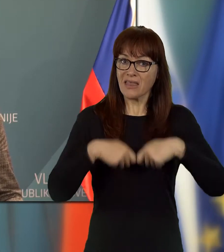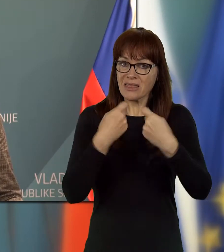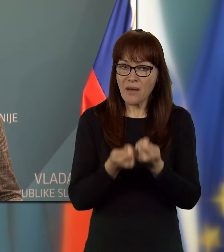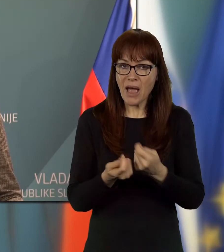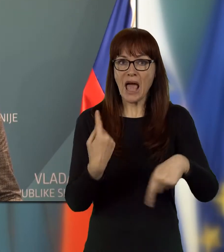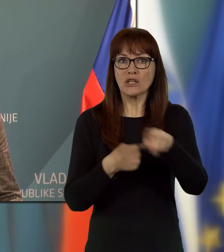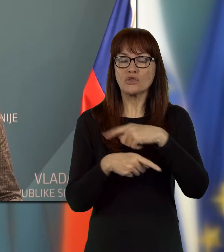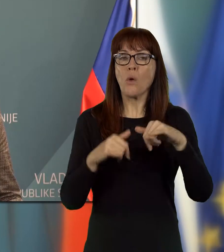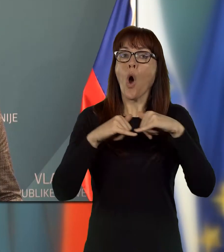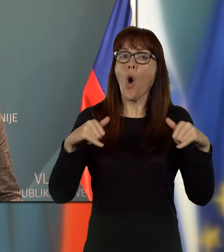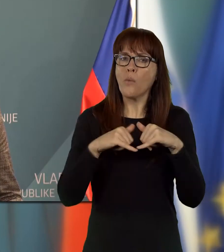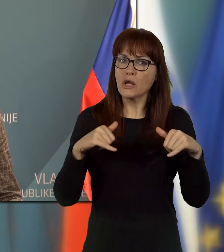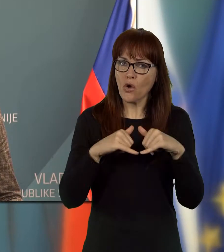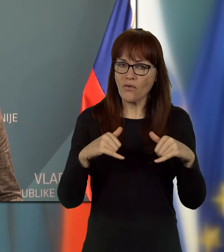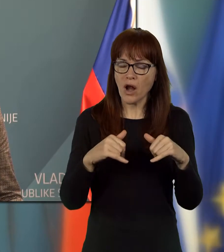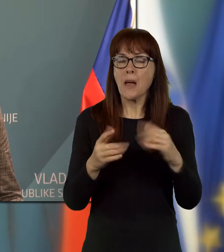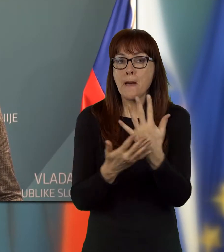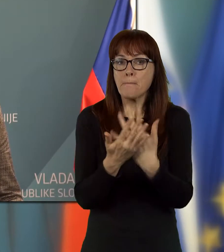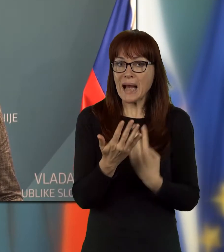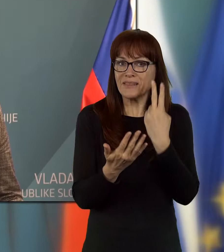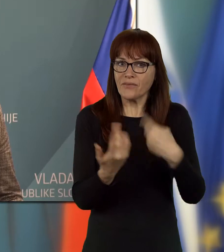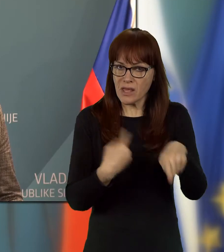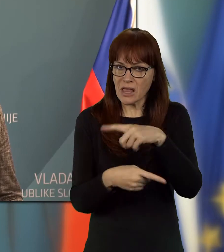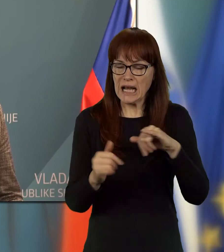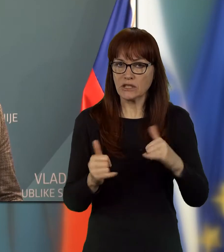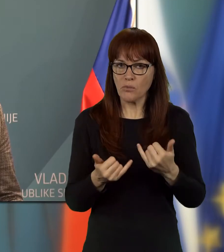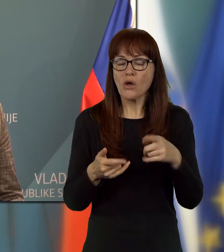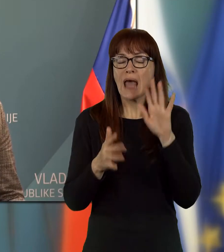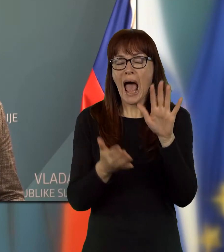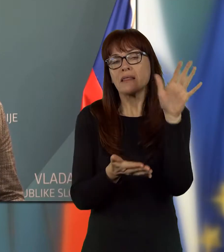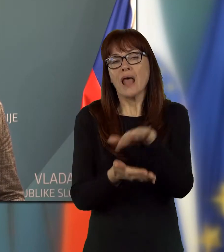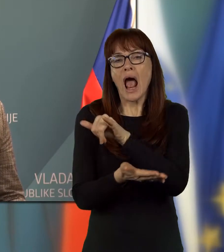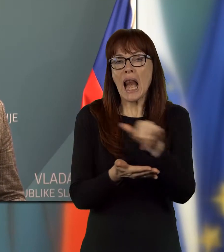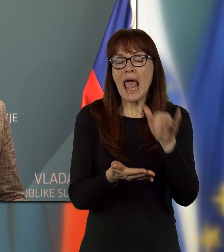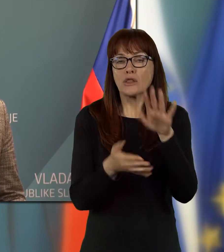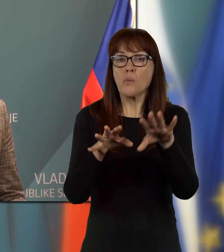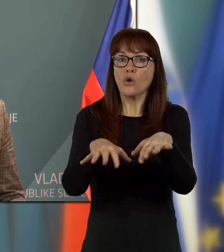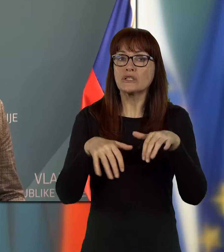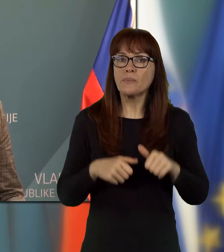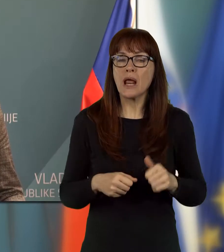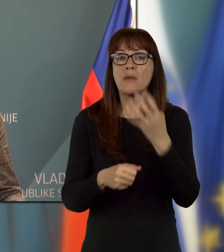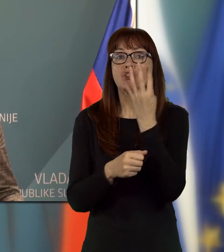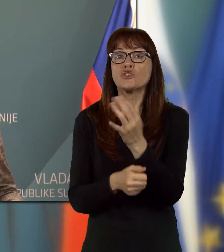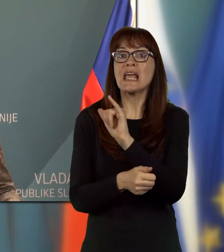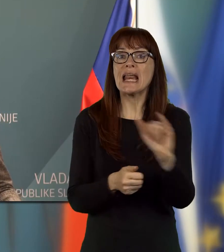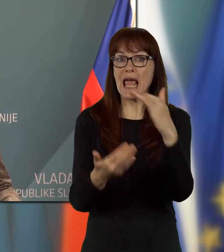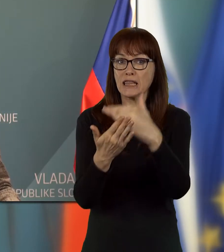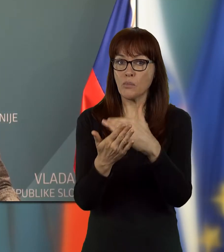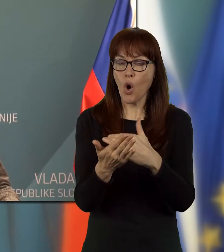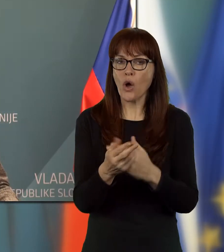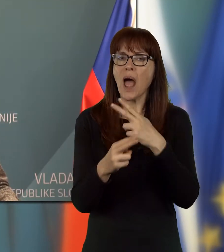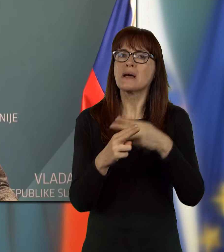ta namen smo oblikovali oziroma predvideli, da se bo letno sprejemal